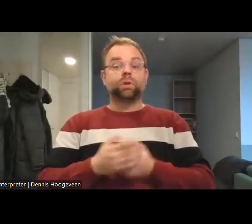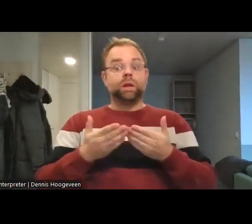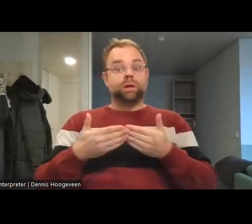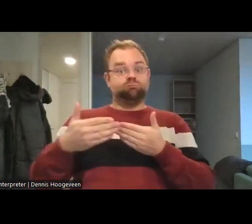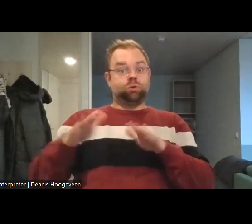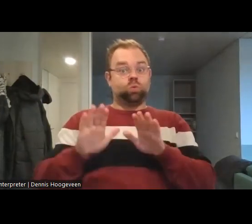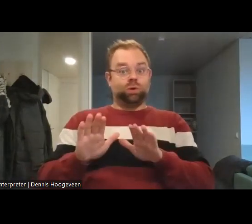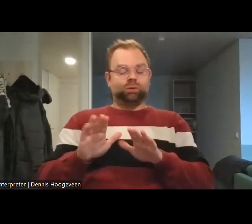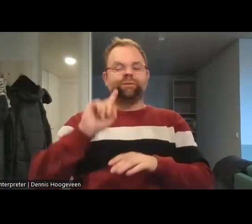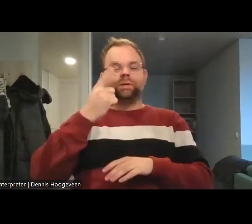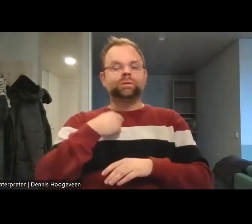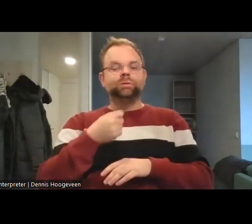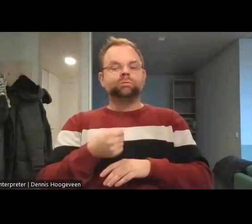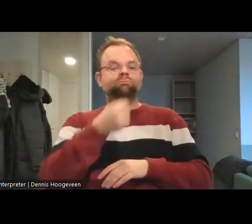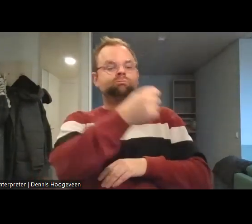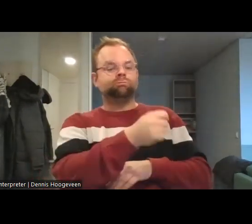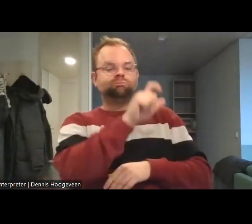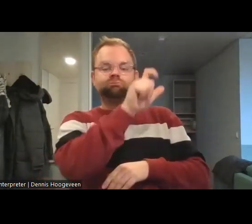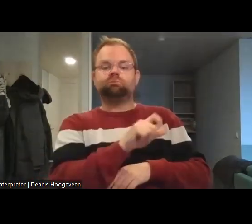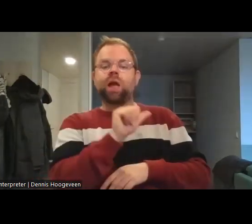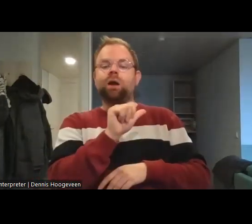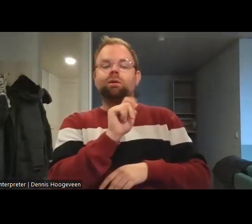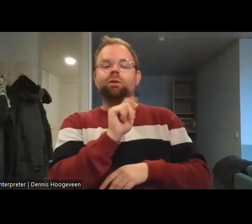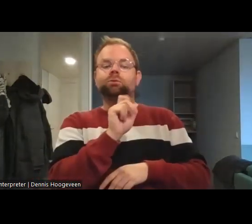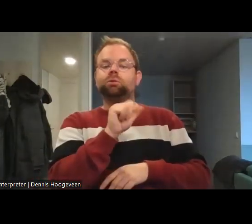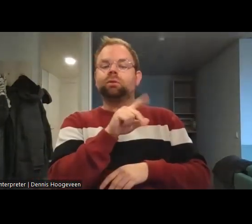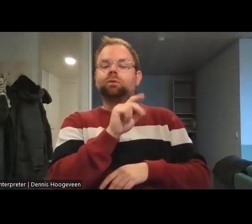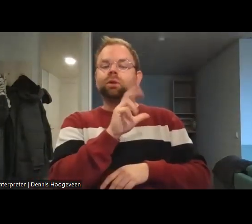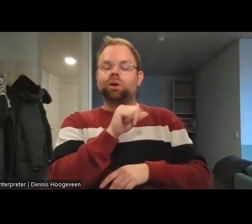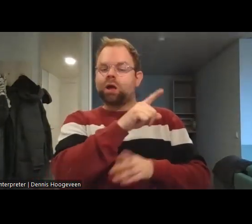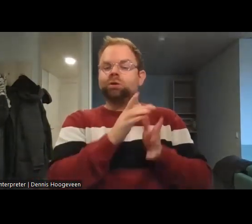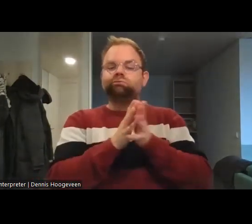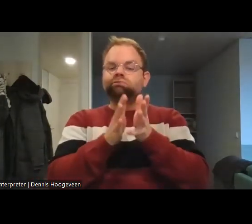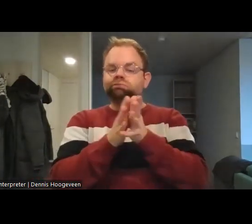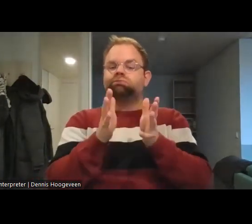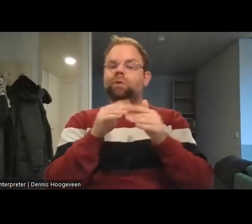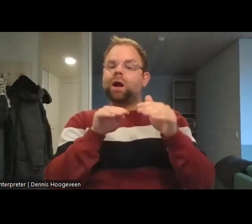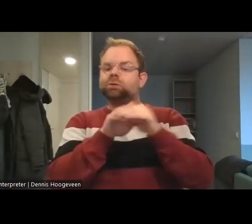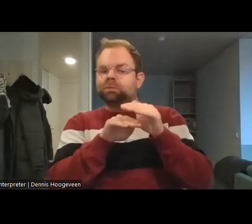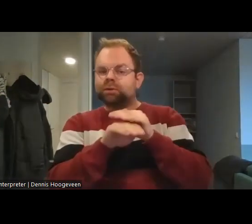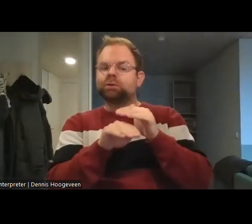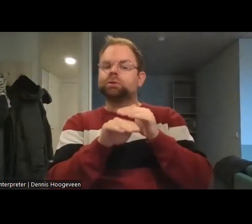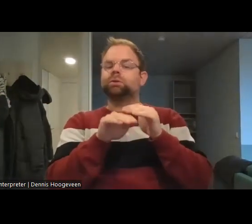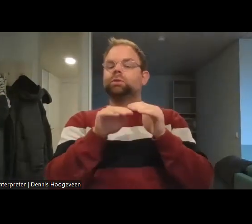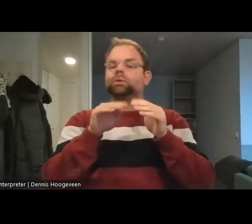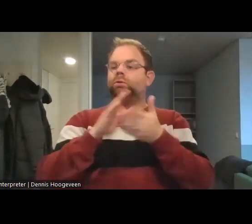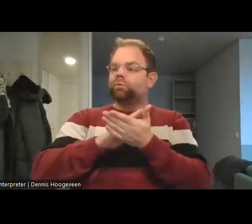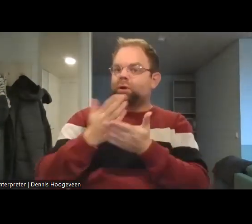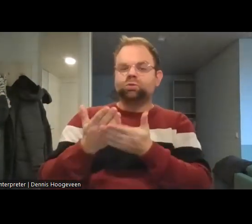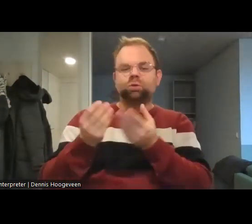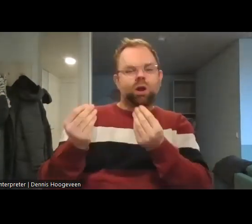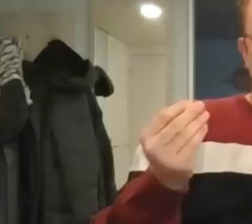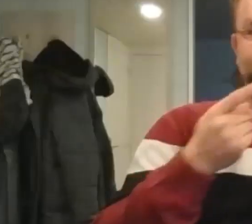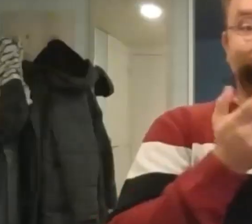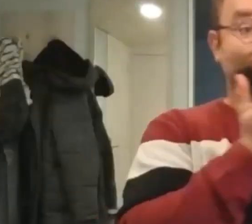va expliquer les caractéristiques d'accessibilité incluant l'interprétation. Alexandra, merci